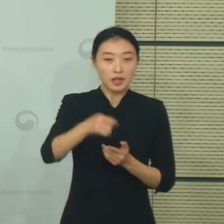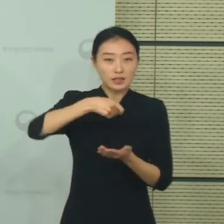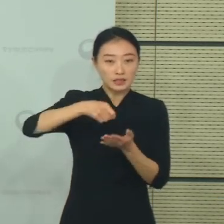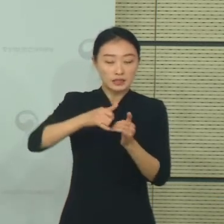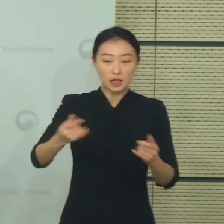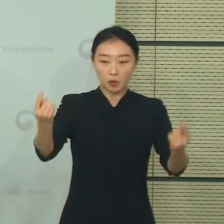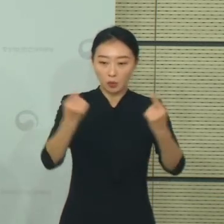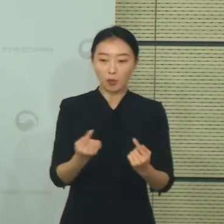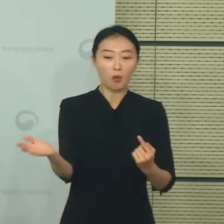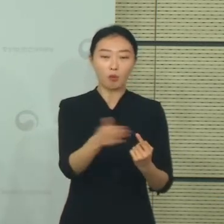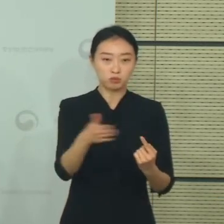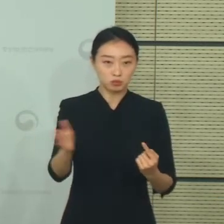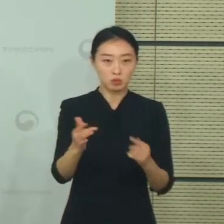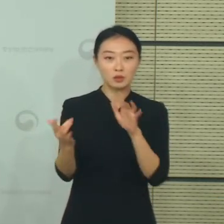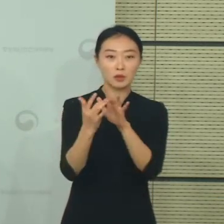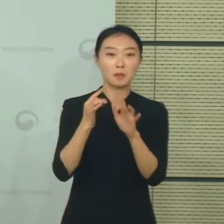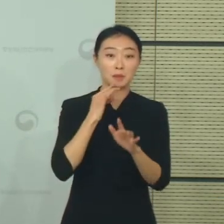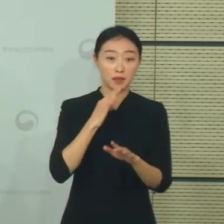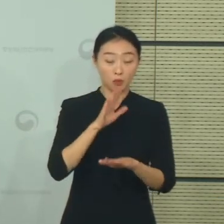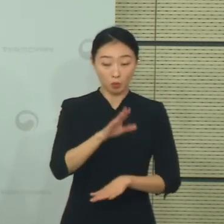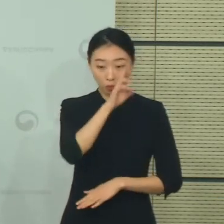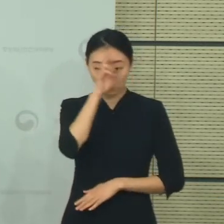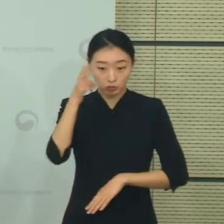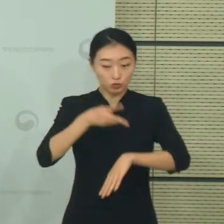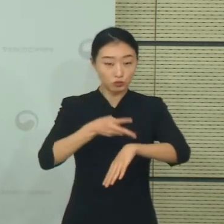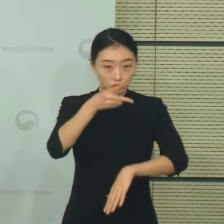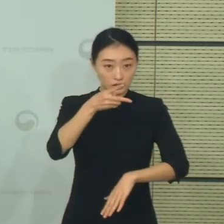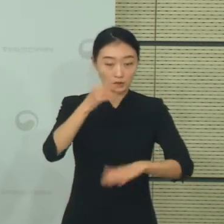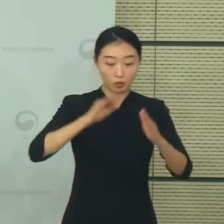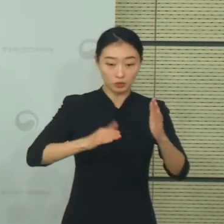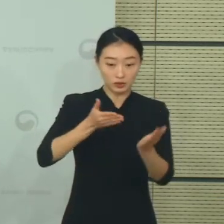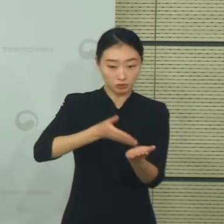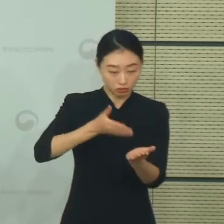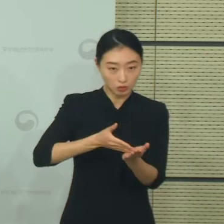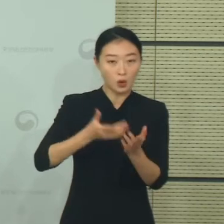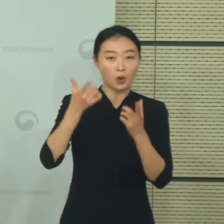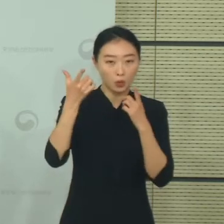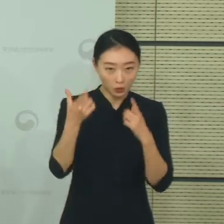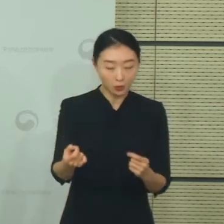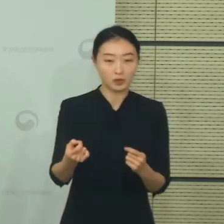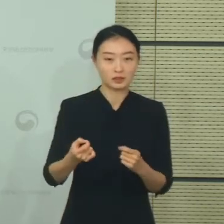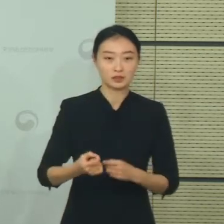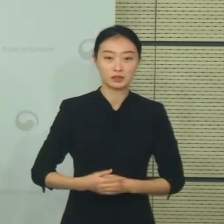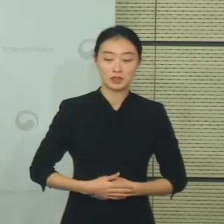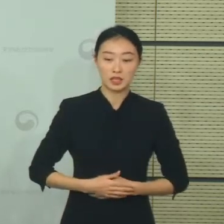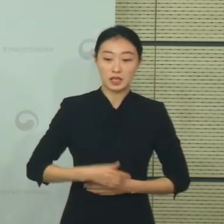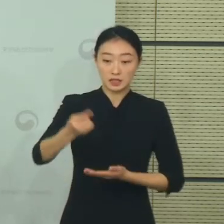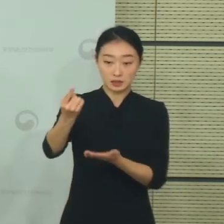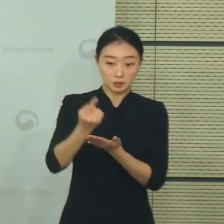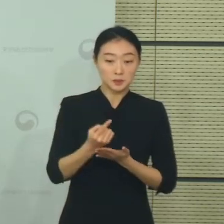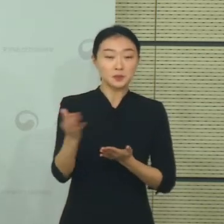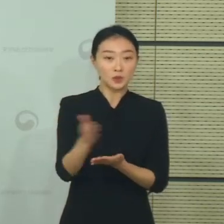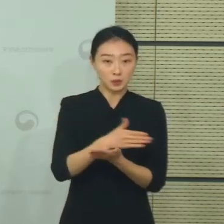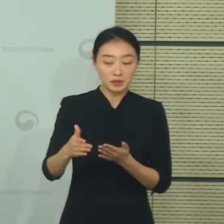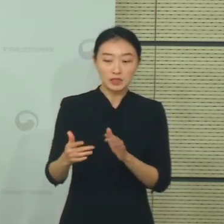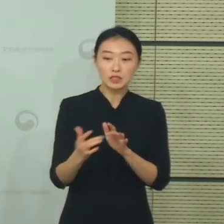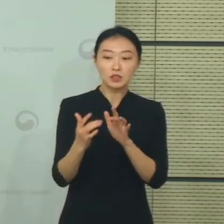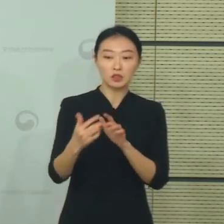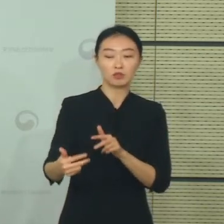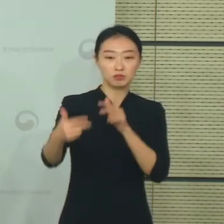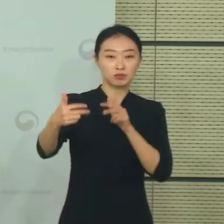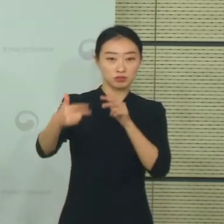방식으로 진행하고 있으며 오후 2시 방대본의 정례 브리핑도 비대면 방식으로 진행할 예정입니다. 앞으로